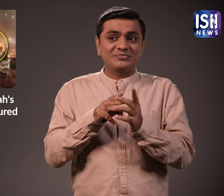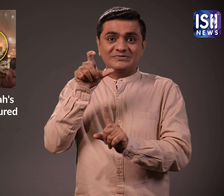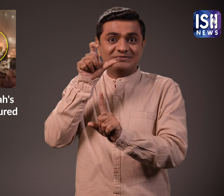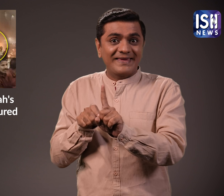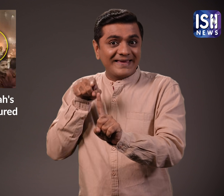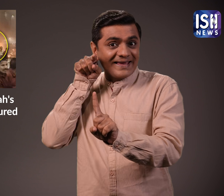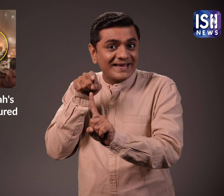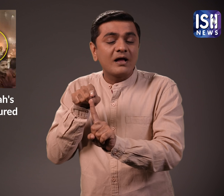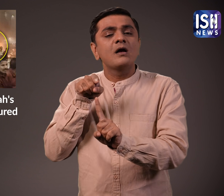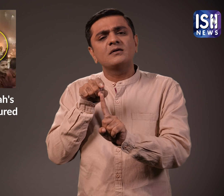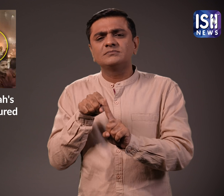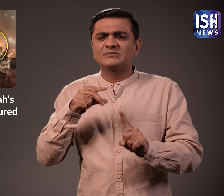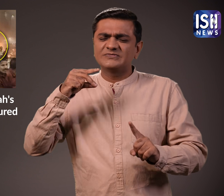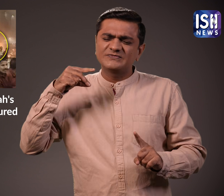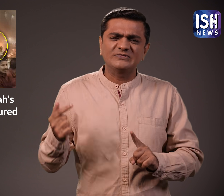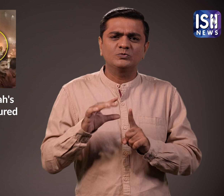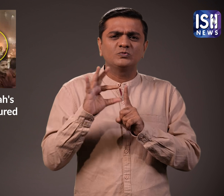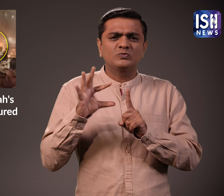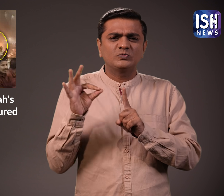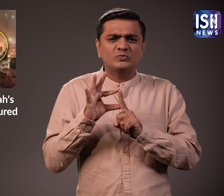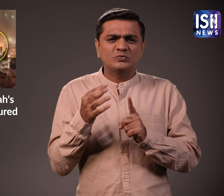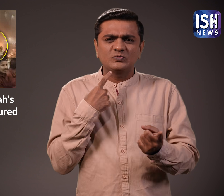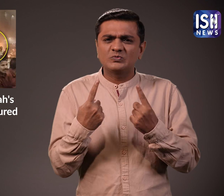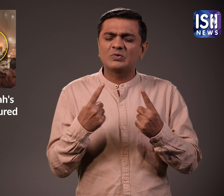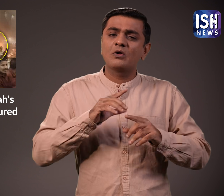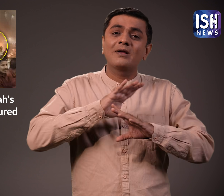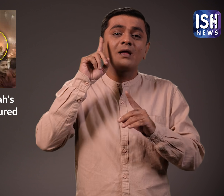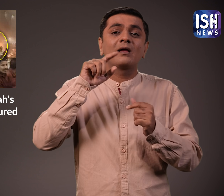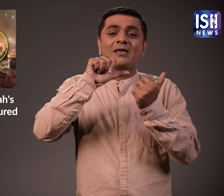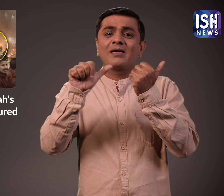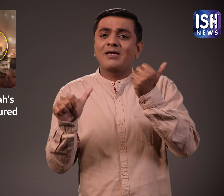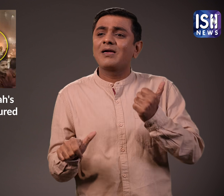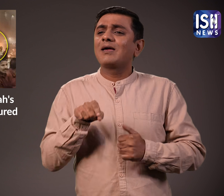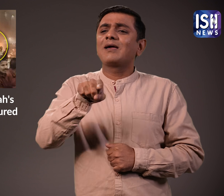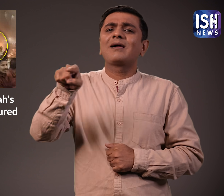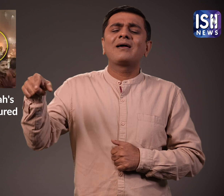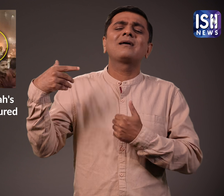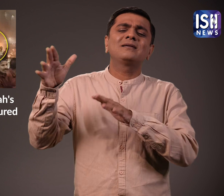मुख्य मंत्री विजयन ने कहा कि वह खुद स्तिती पर करीब से नजर रखे हैं और अपने